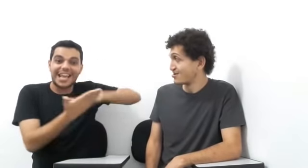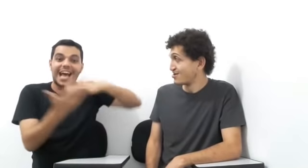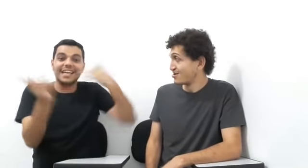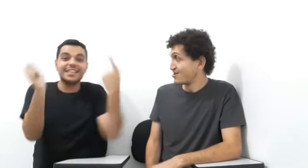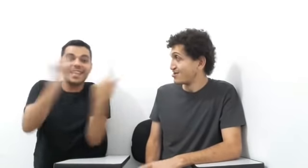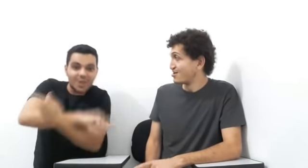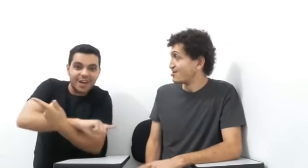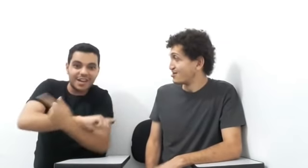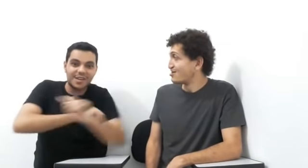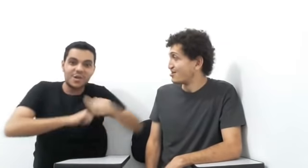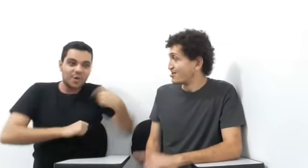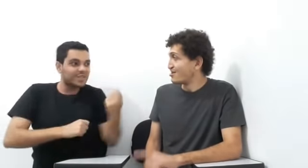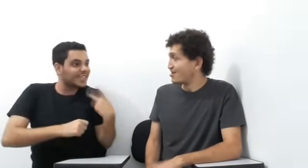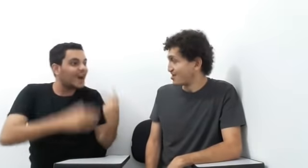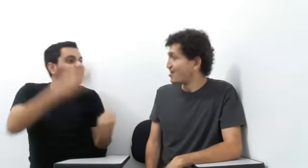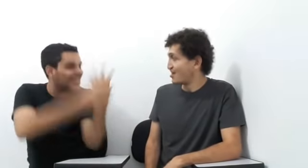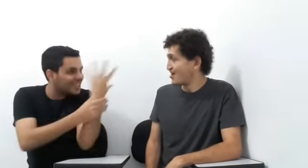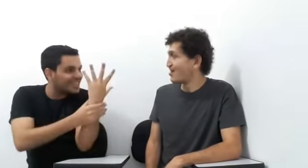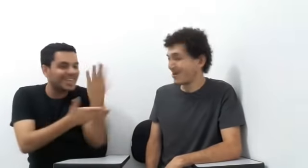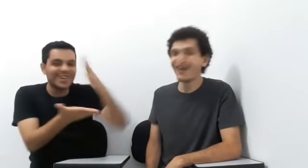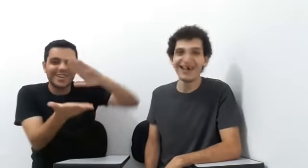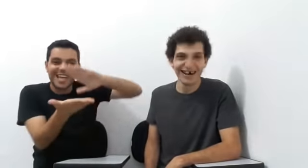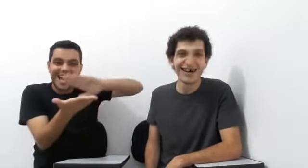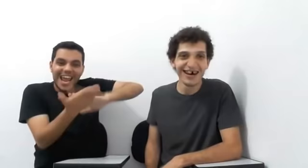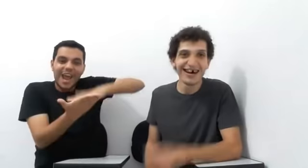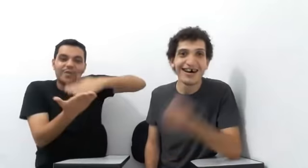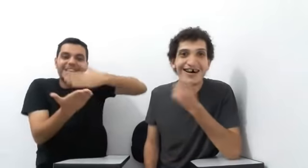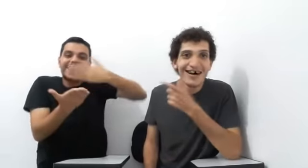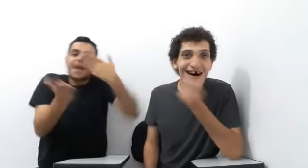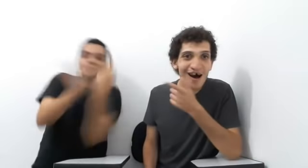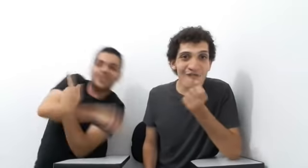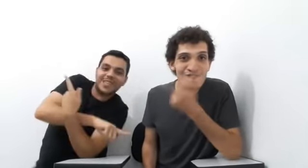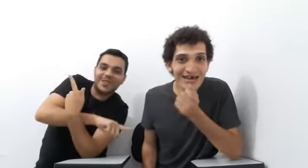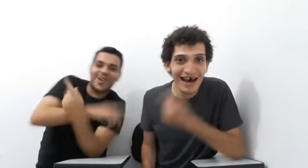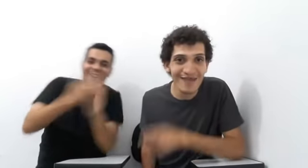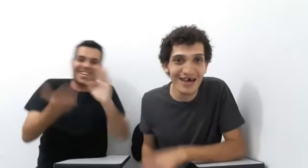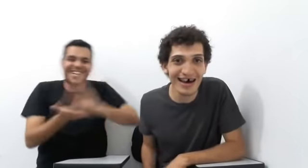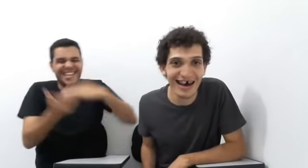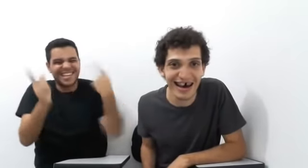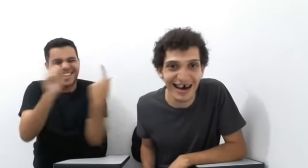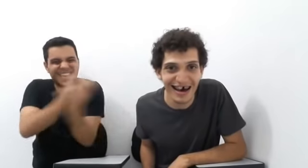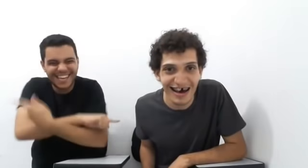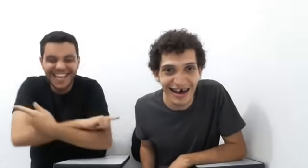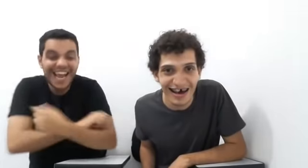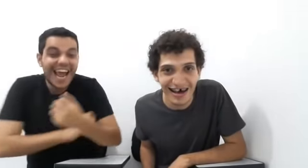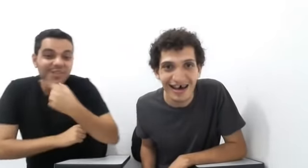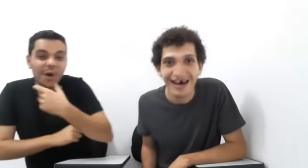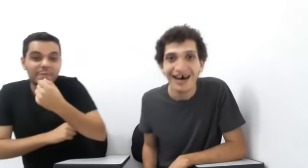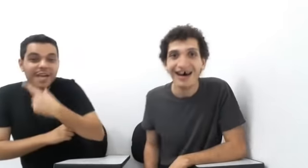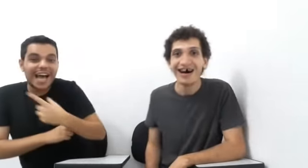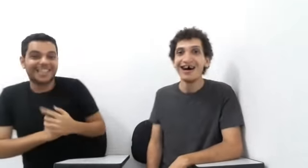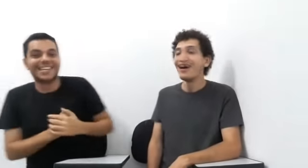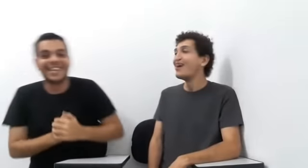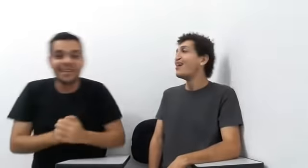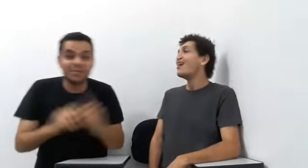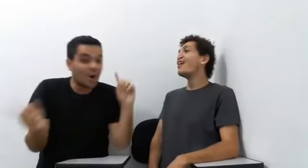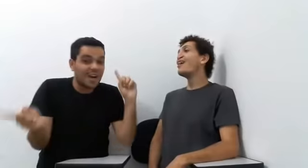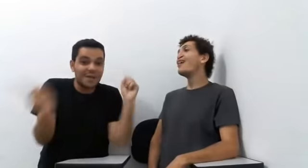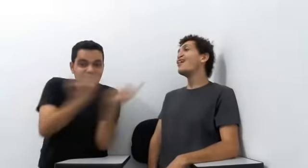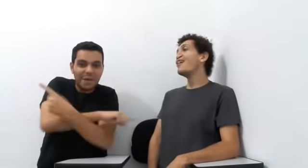interpretar, intertrocando. O sinal foi a gente que criou, né? É o intérprete que troca. Só uma piada. Trocamos de